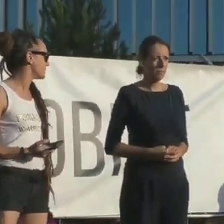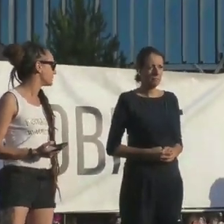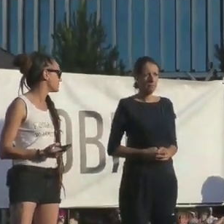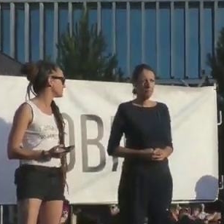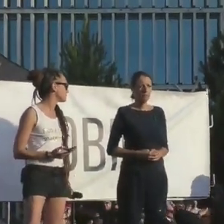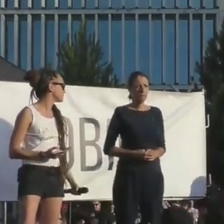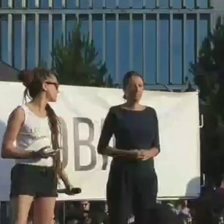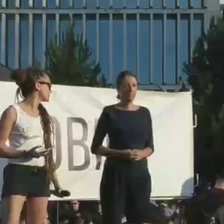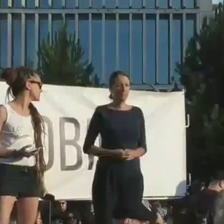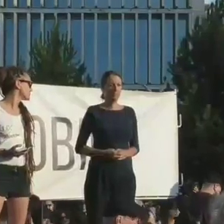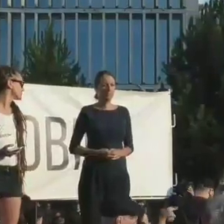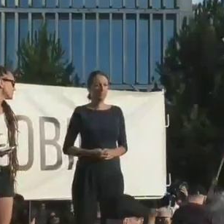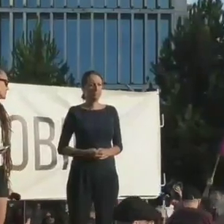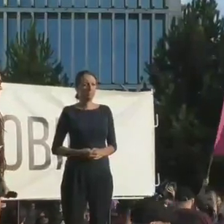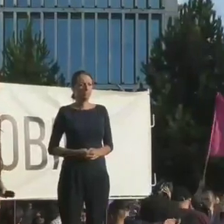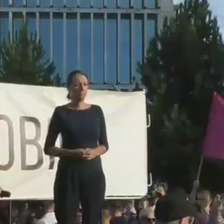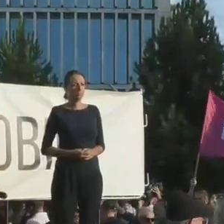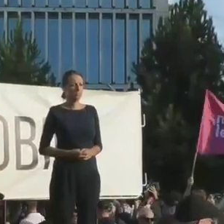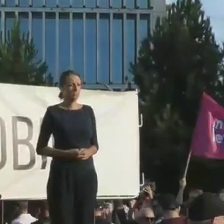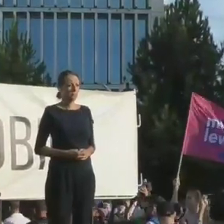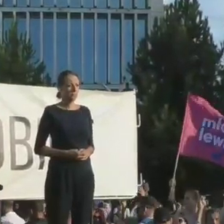Wypierdalać! Wypierdalać!